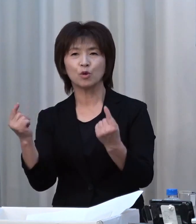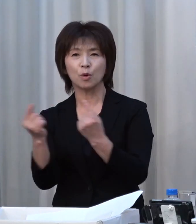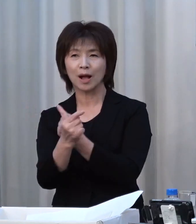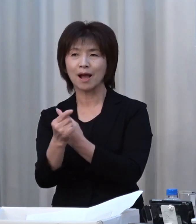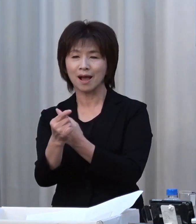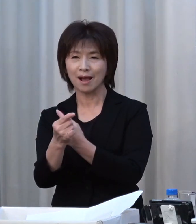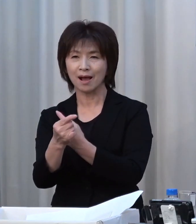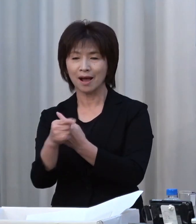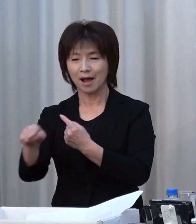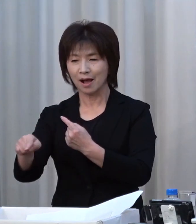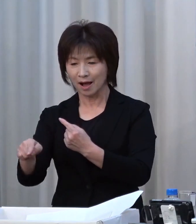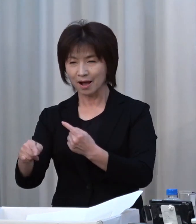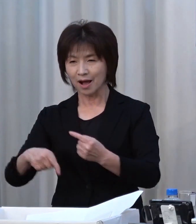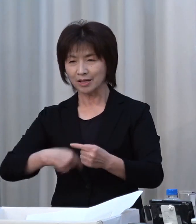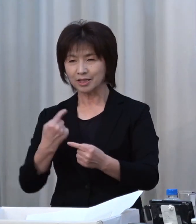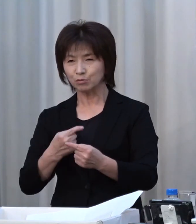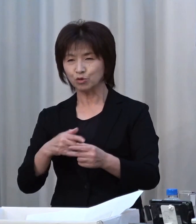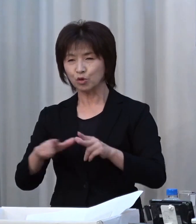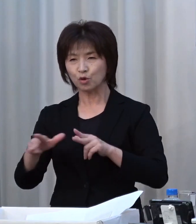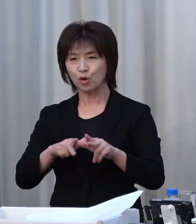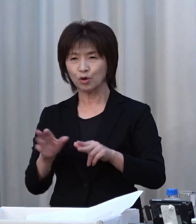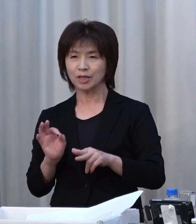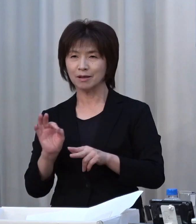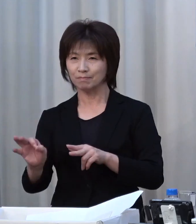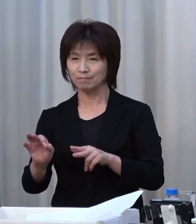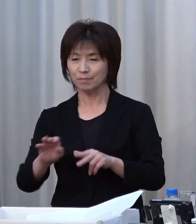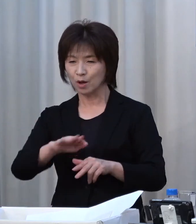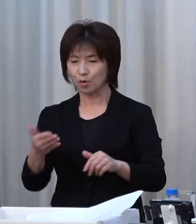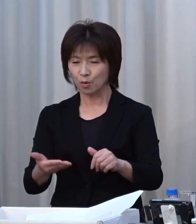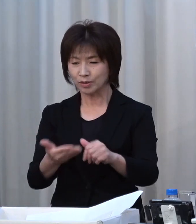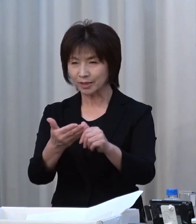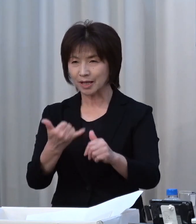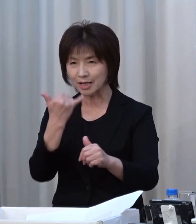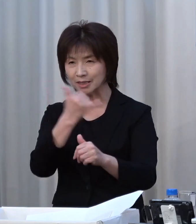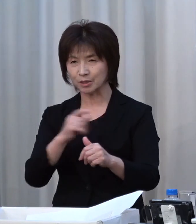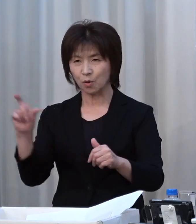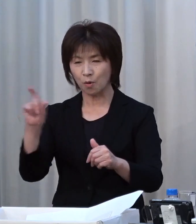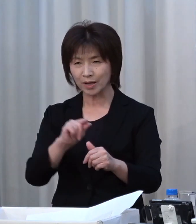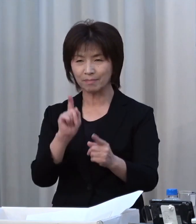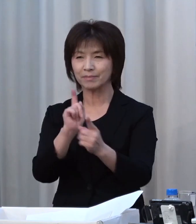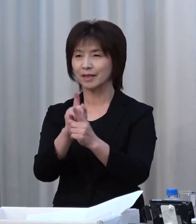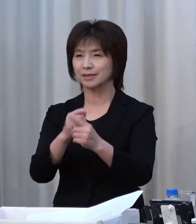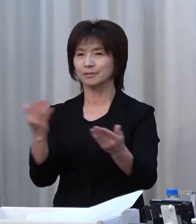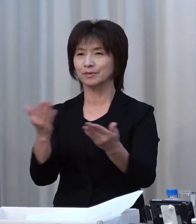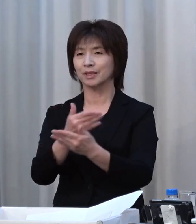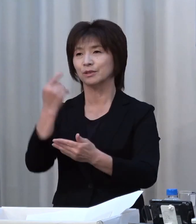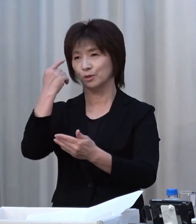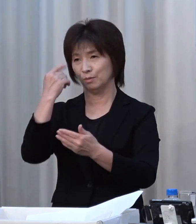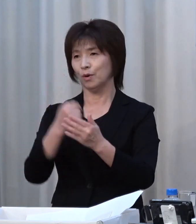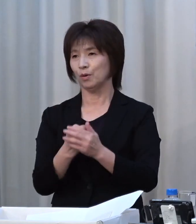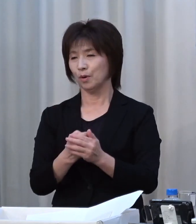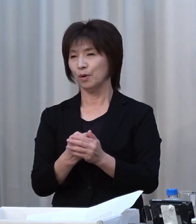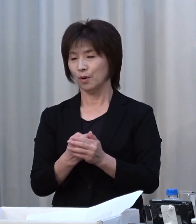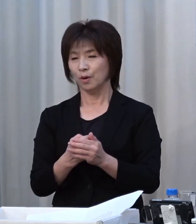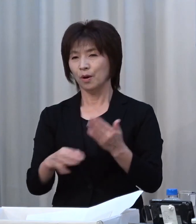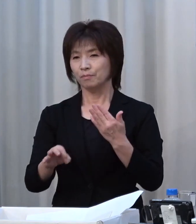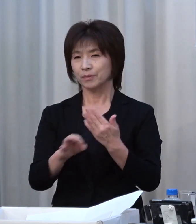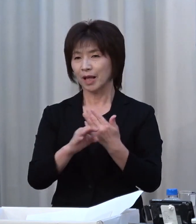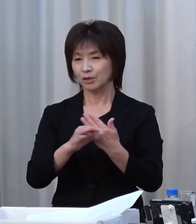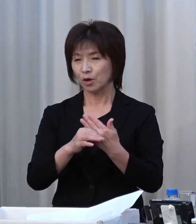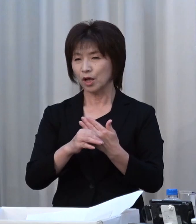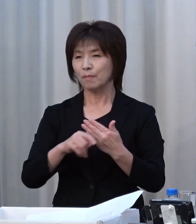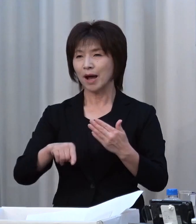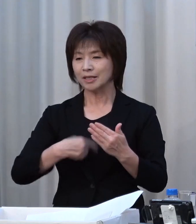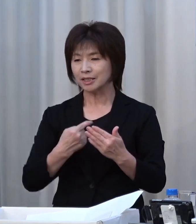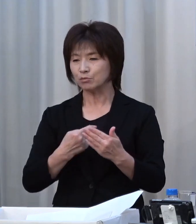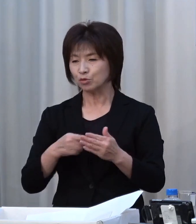こう自治体のお金を出してますと。それは子育て支援と人口減対策ではあると思うんですけども、例えば郡部の方では自主財